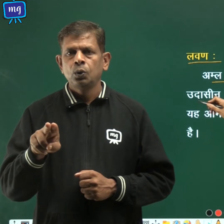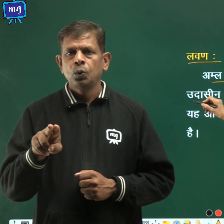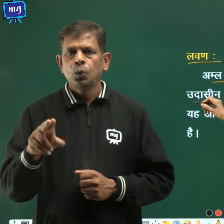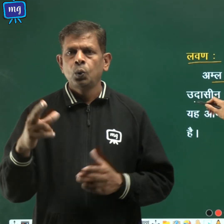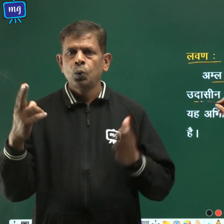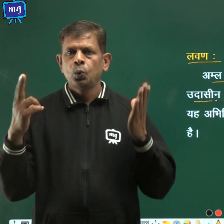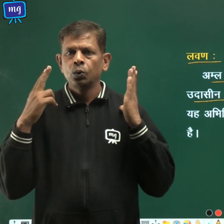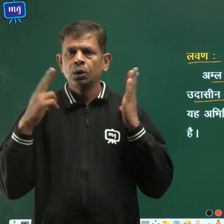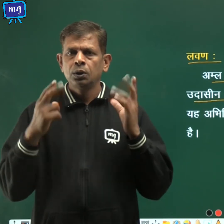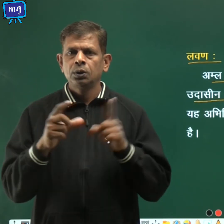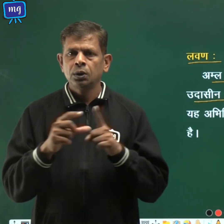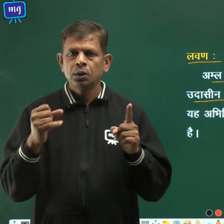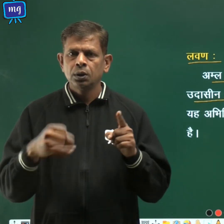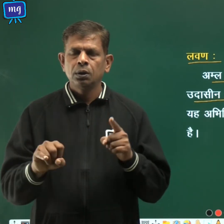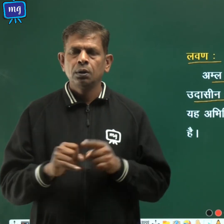उदासीन करके